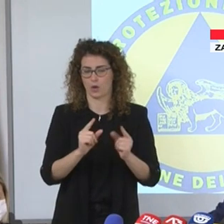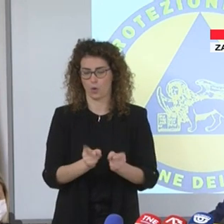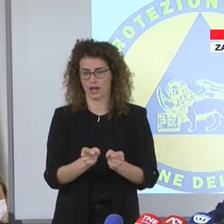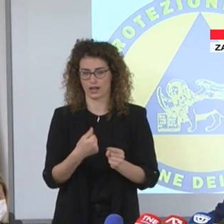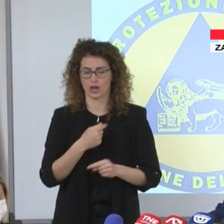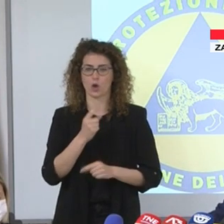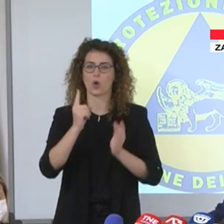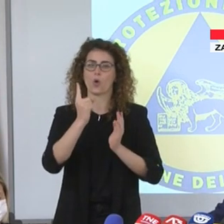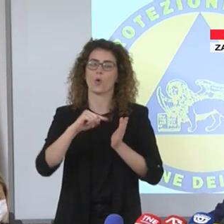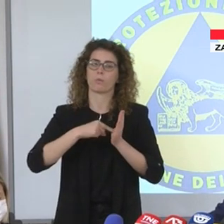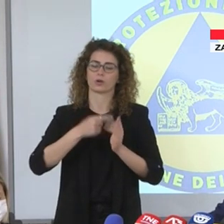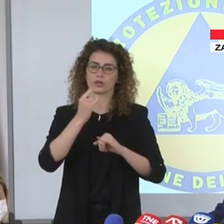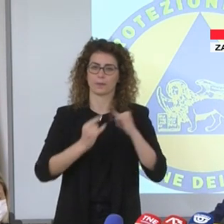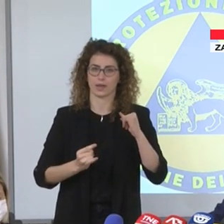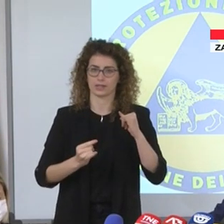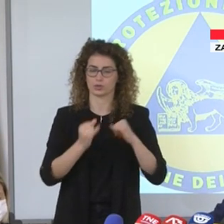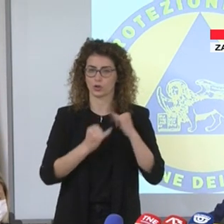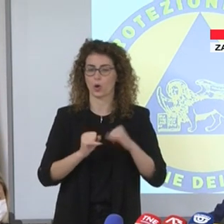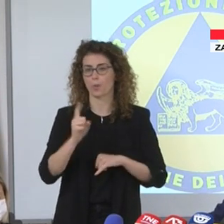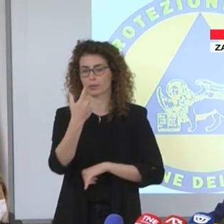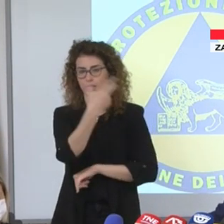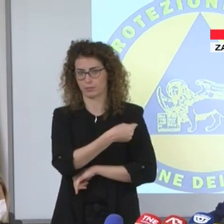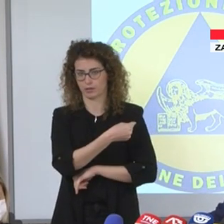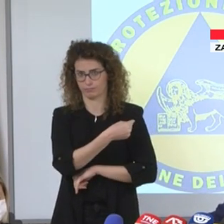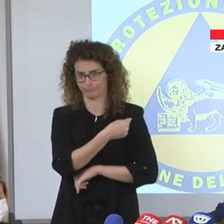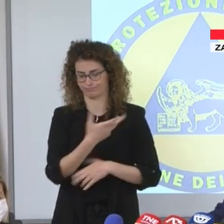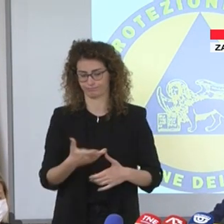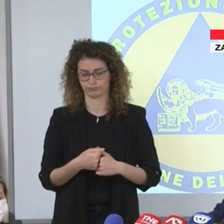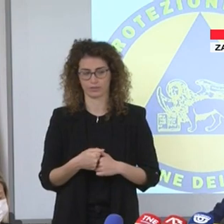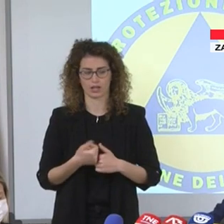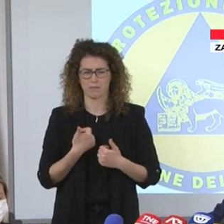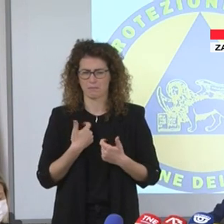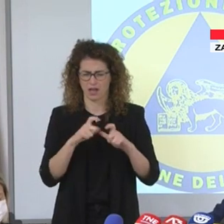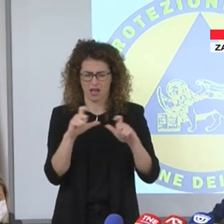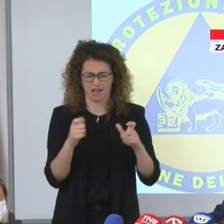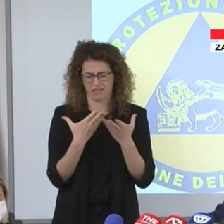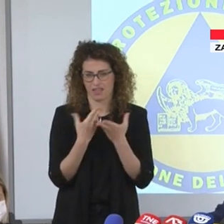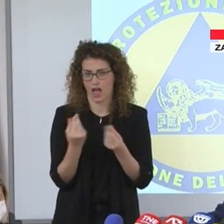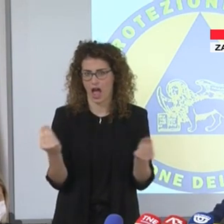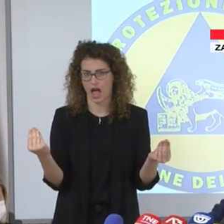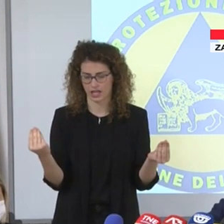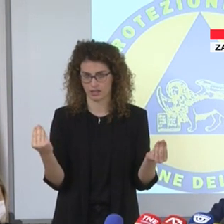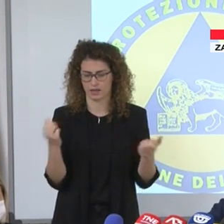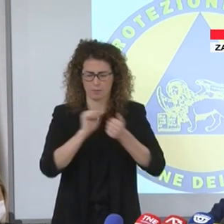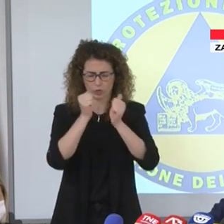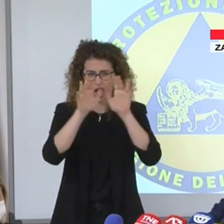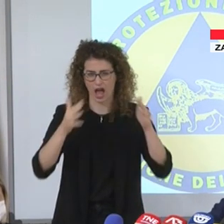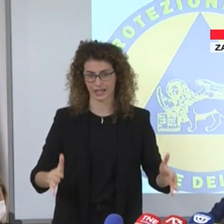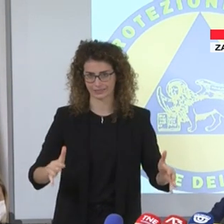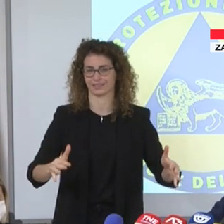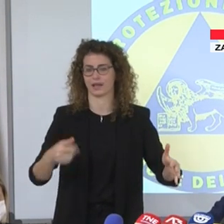di prime dosi più altri 600,000 di seconde dosi. Però noi abbiamo erogato una montagna di vaccini, però ci vorrebbero più